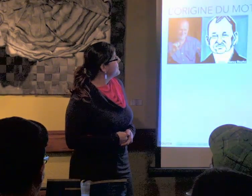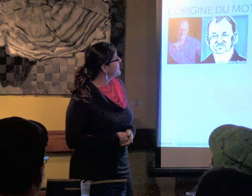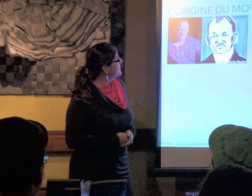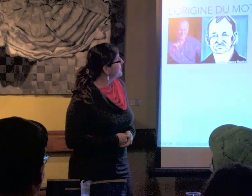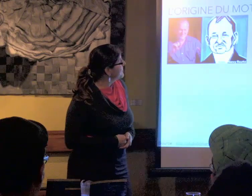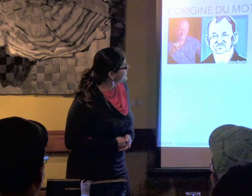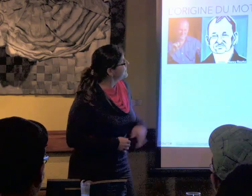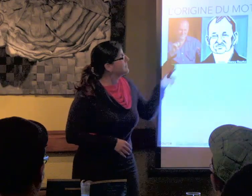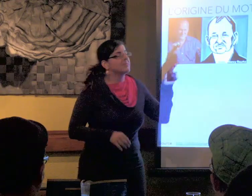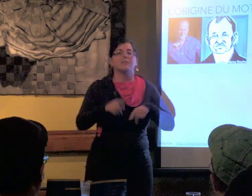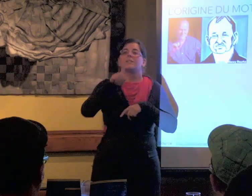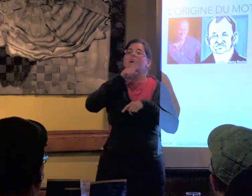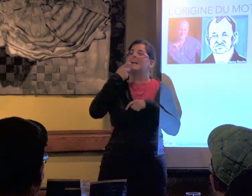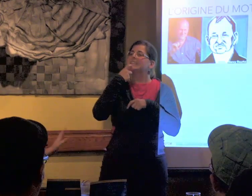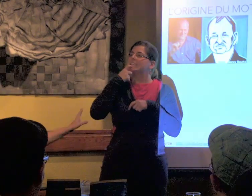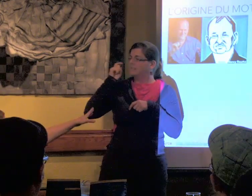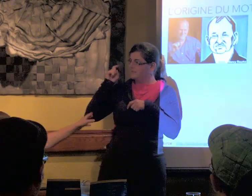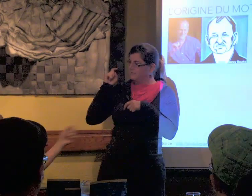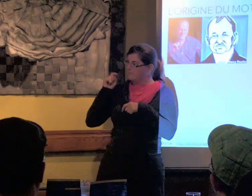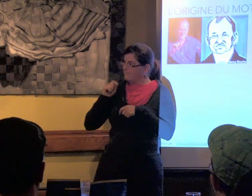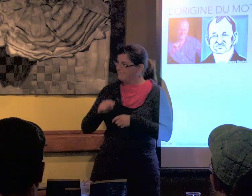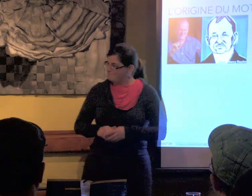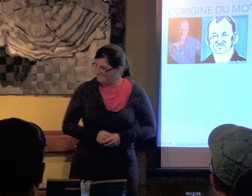une idéologie négative.